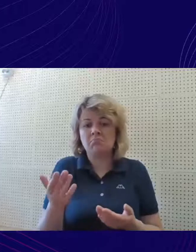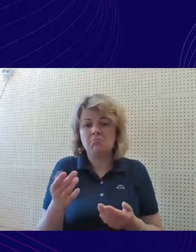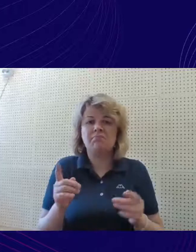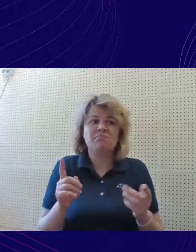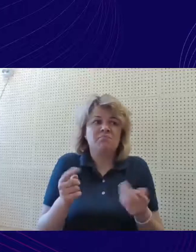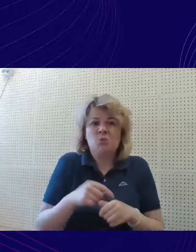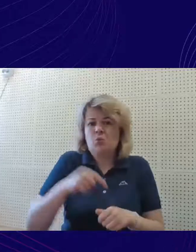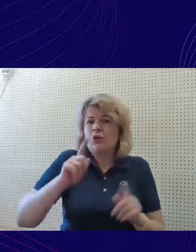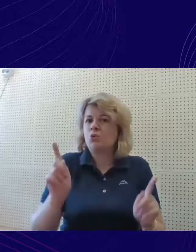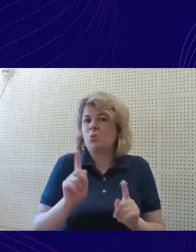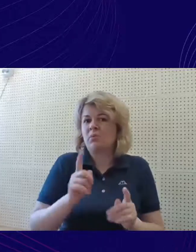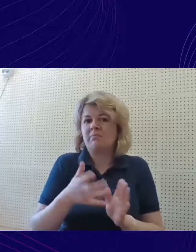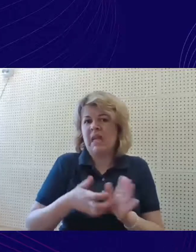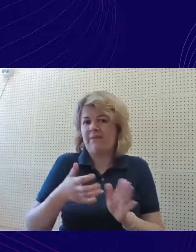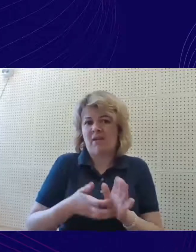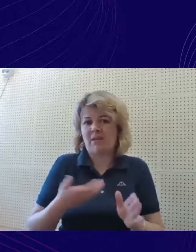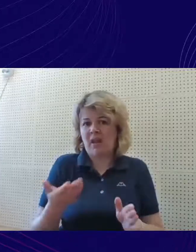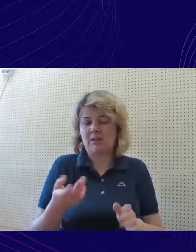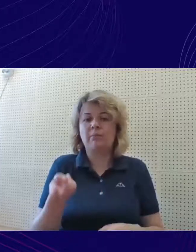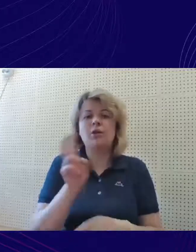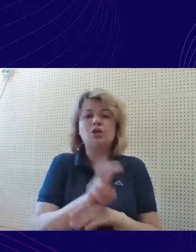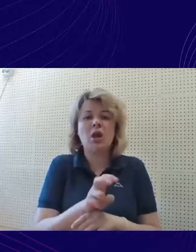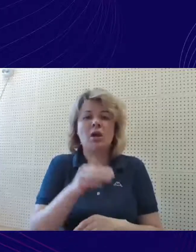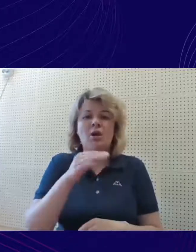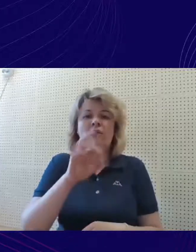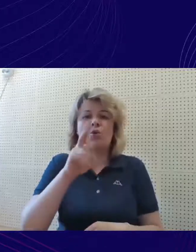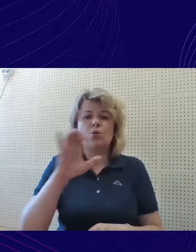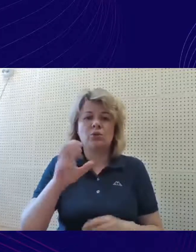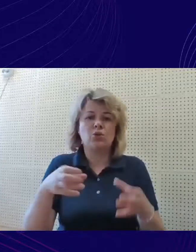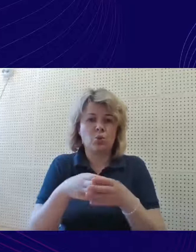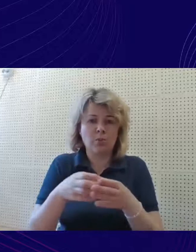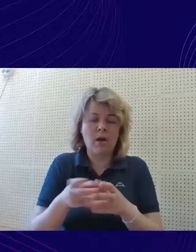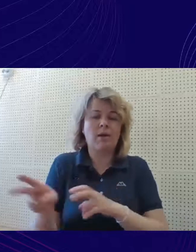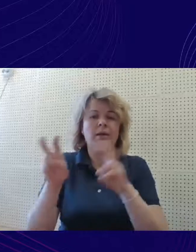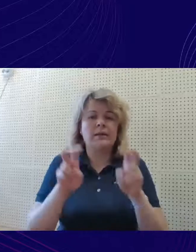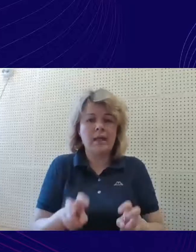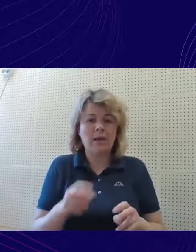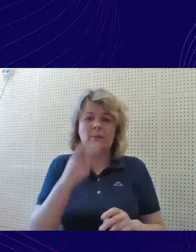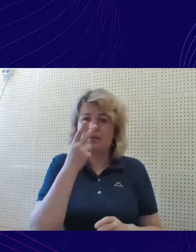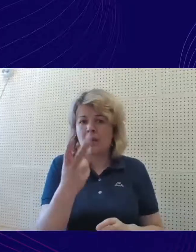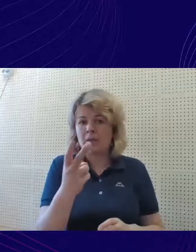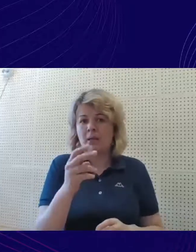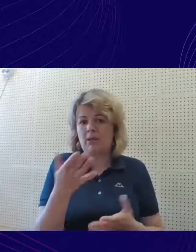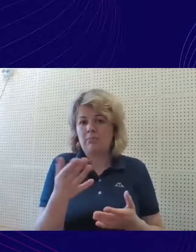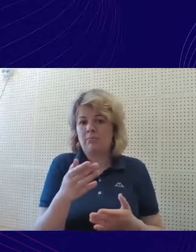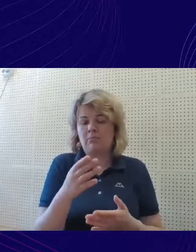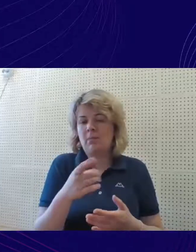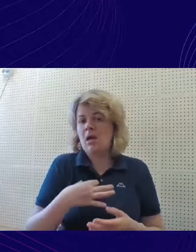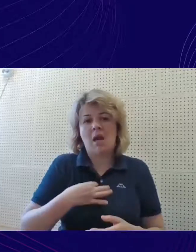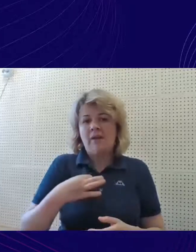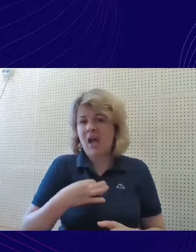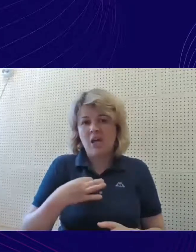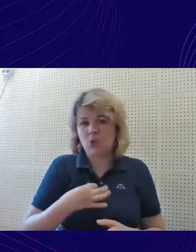что-то не хватает. Да? Вот пришла фокус-группа, села, посмотрела, и совершенно с холодным носом,